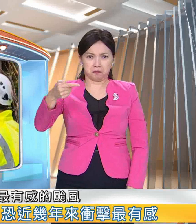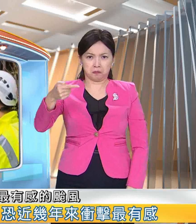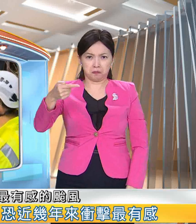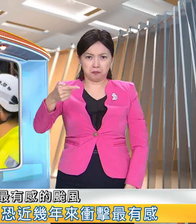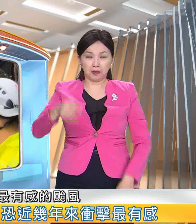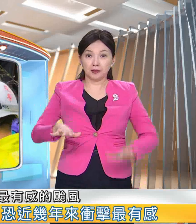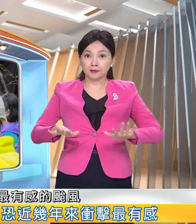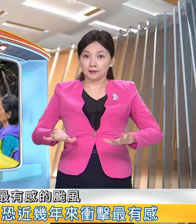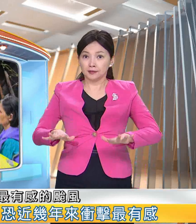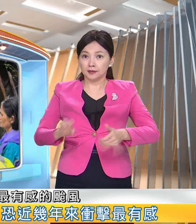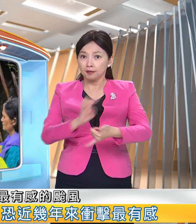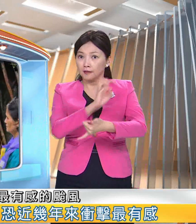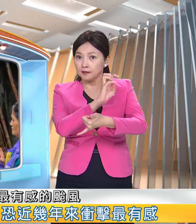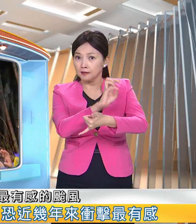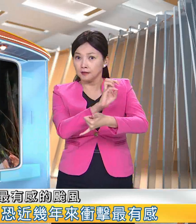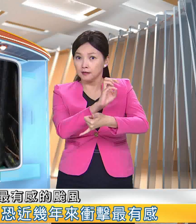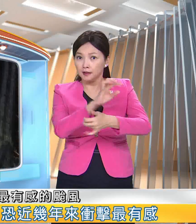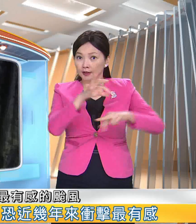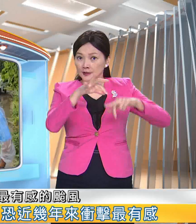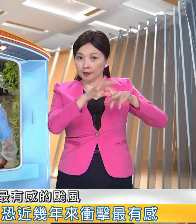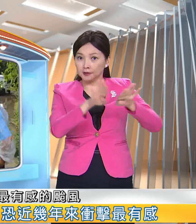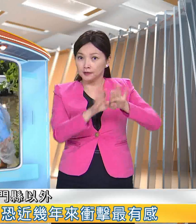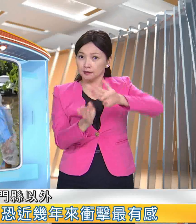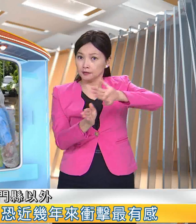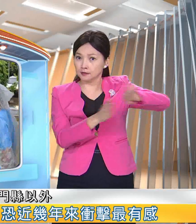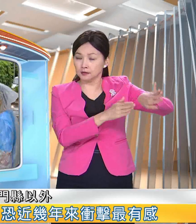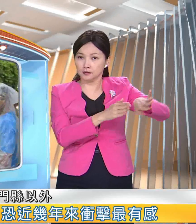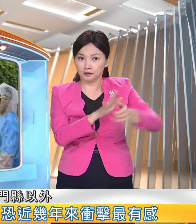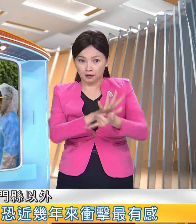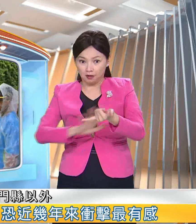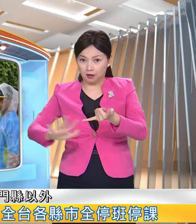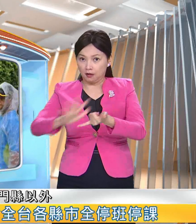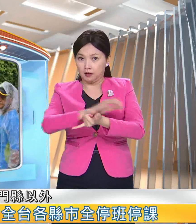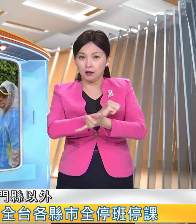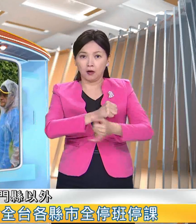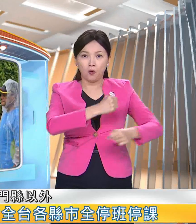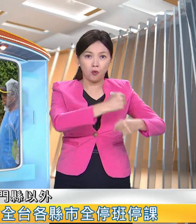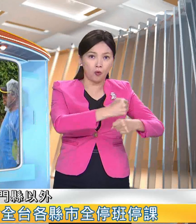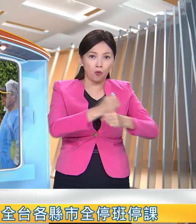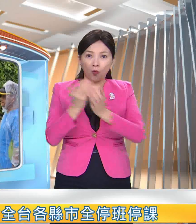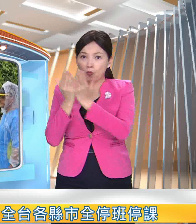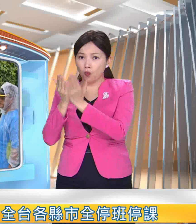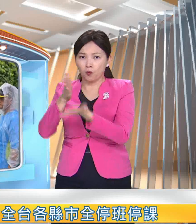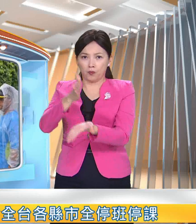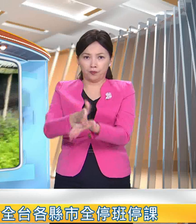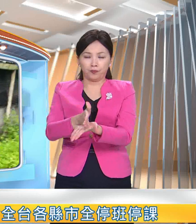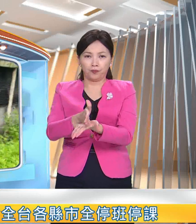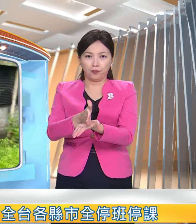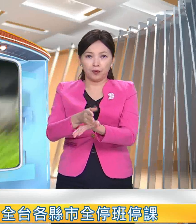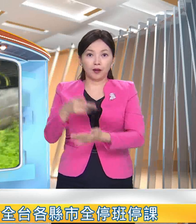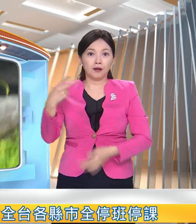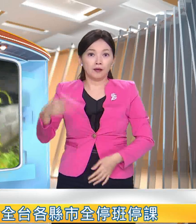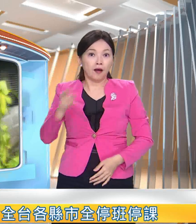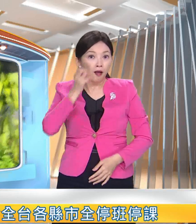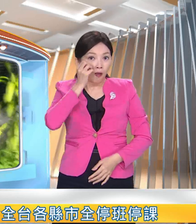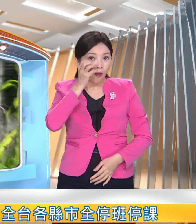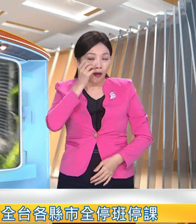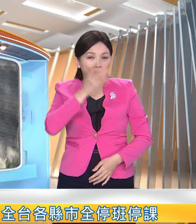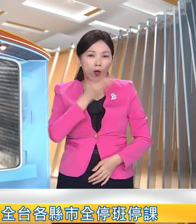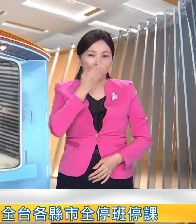来最有感的台风。而今天全台除了金门县以外，全部都停班停课。另外，